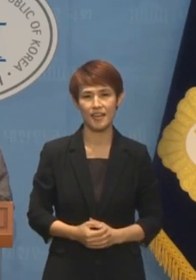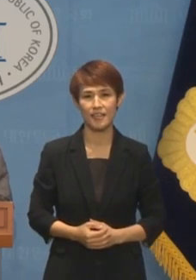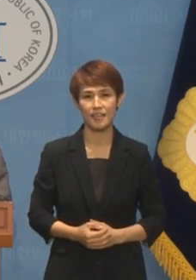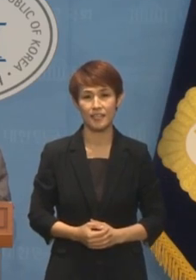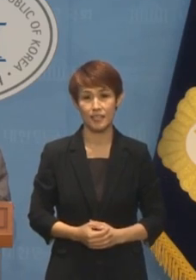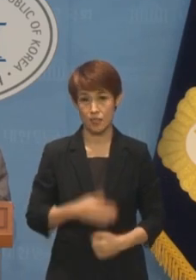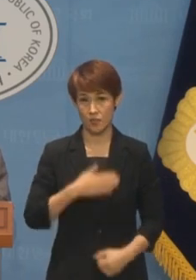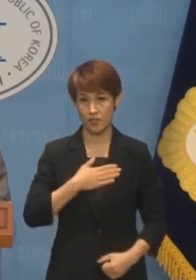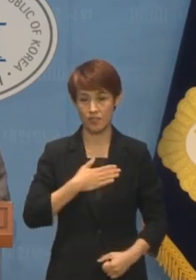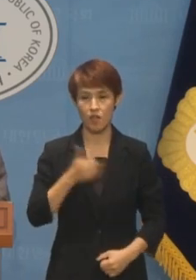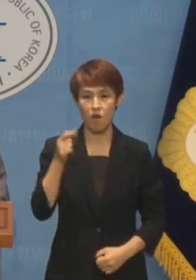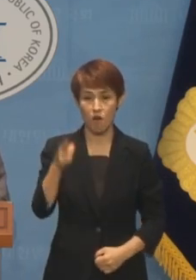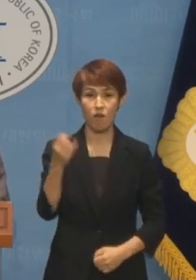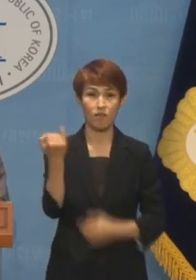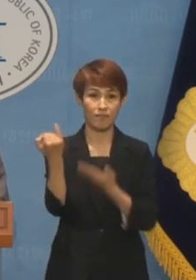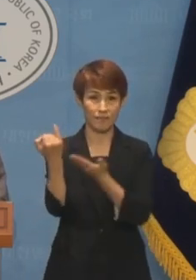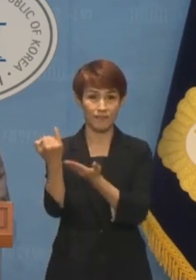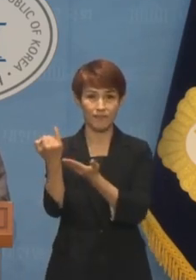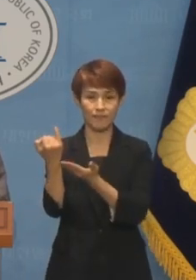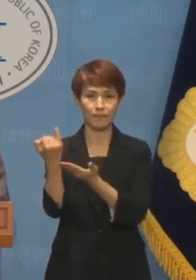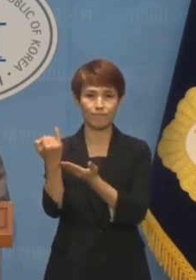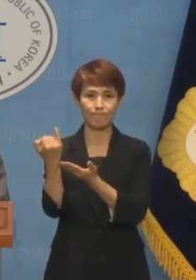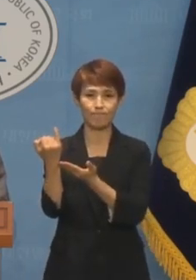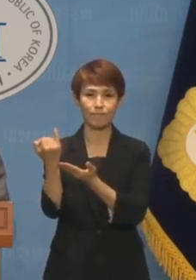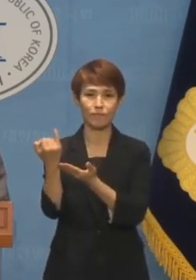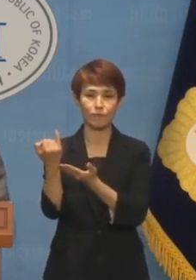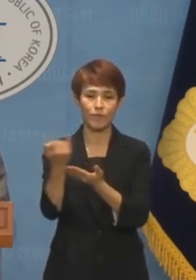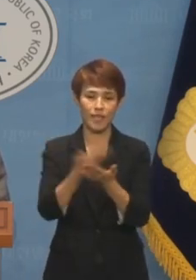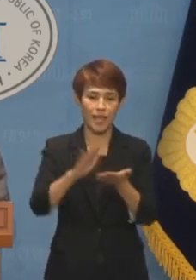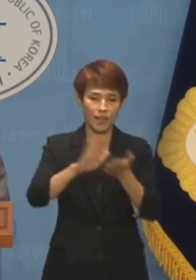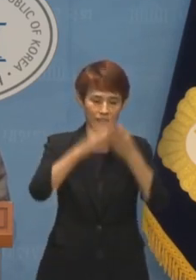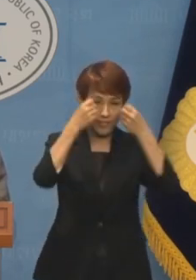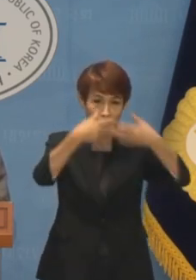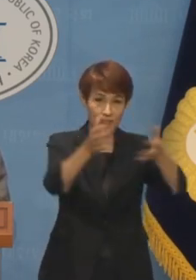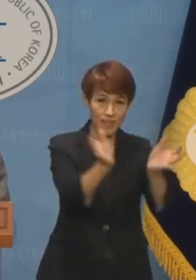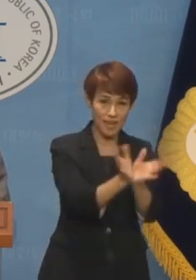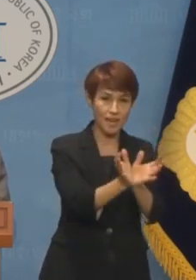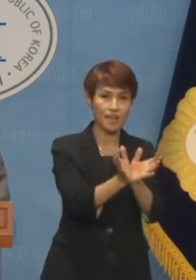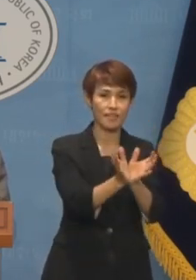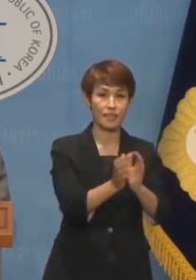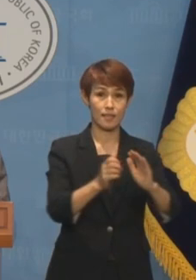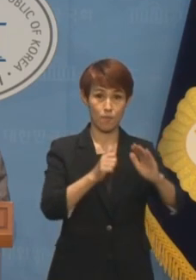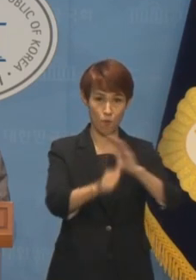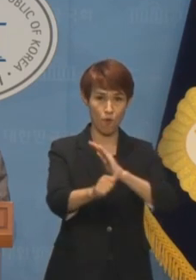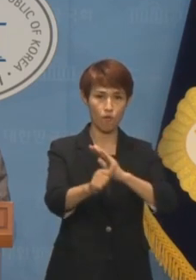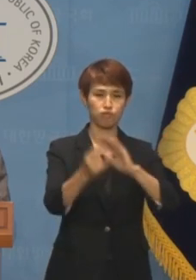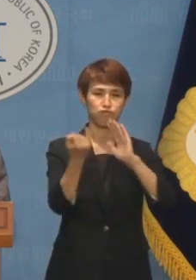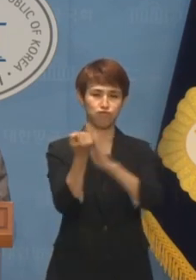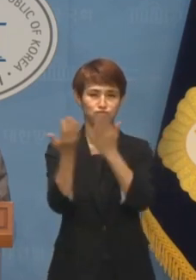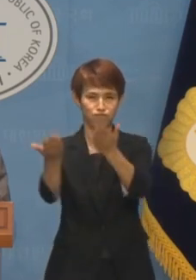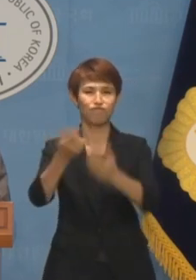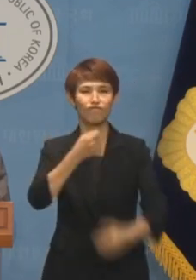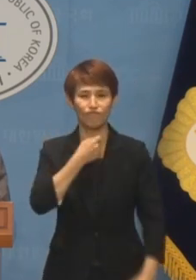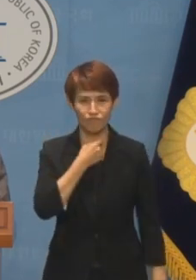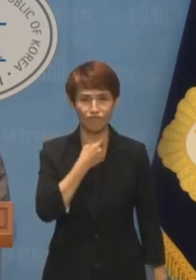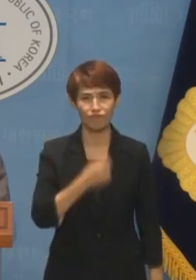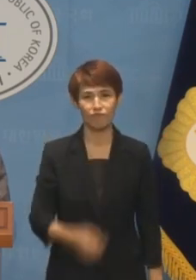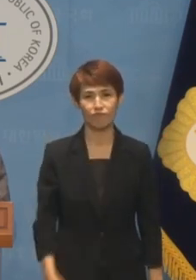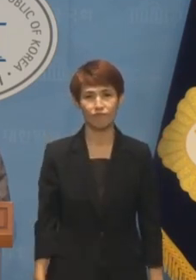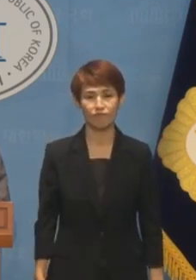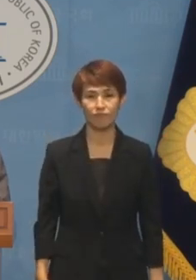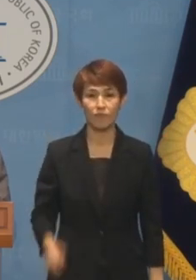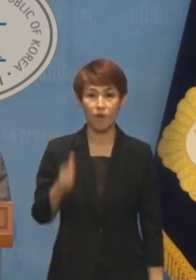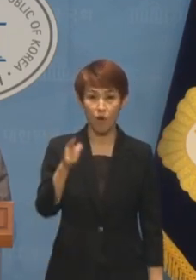저는 허은하 당대표 후보를 우리 개혁신당이 당대표로 적극 지지합니다. 허은하